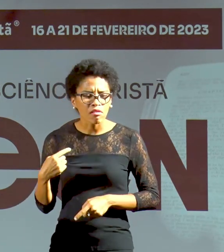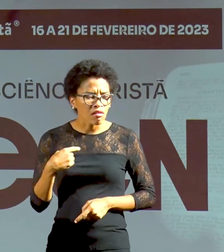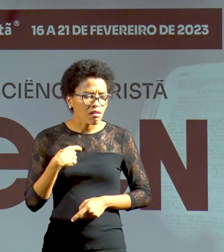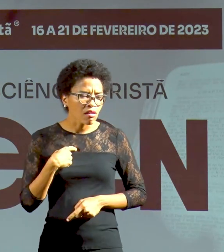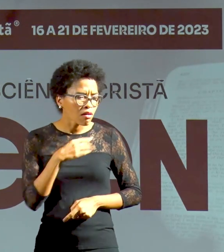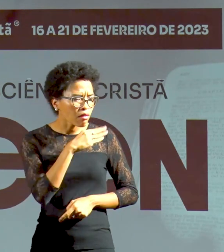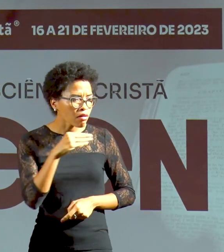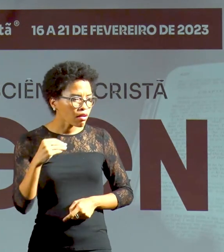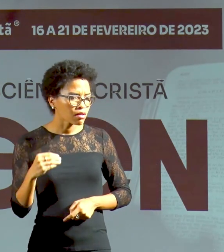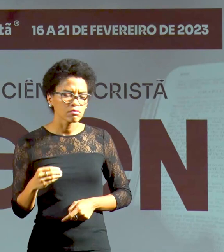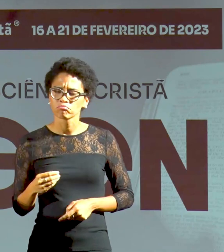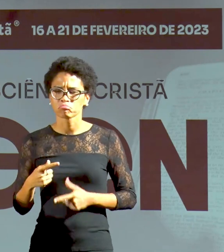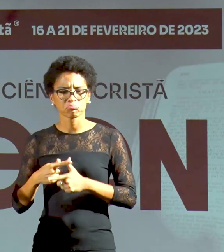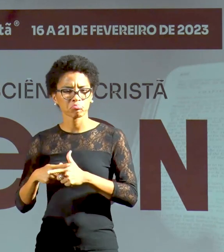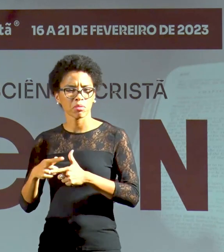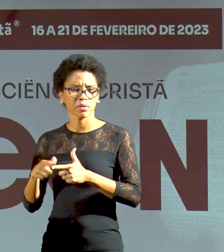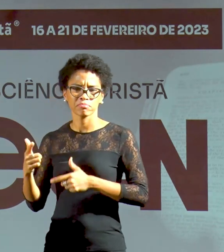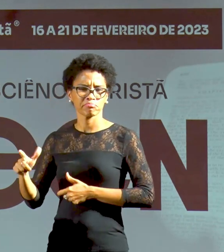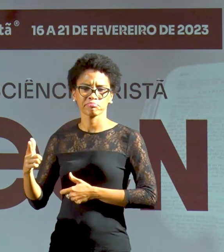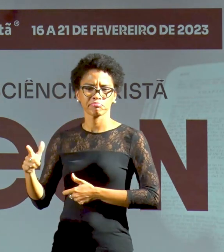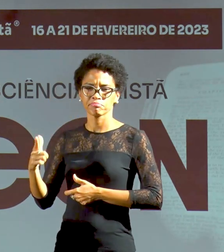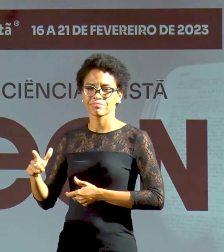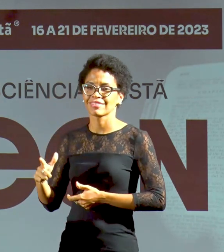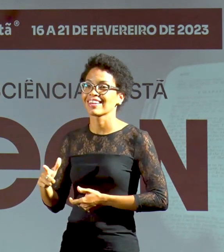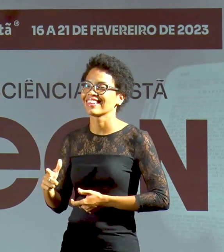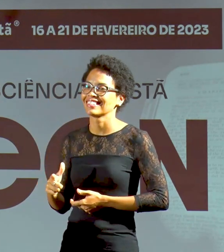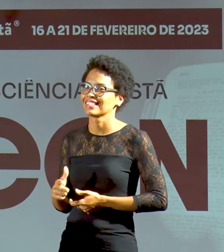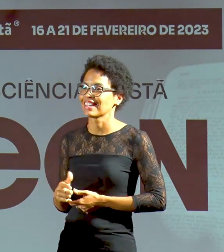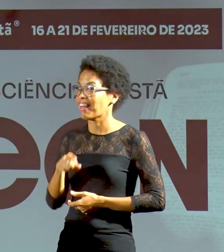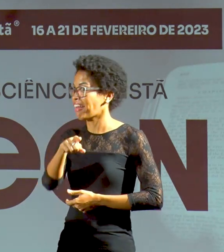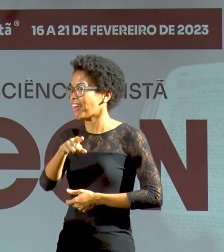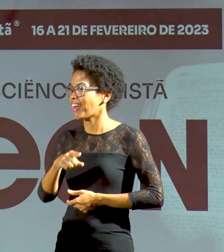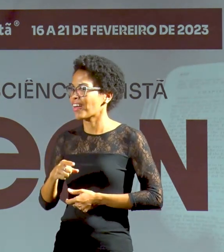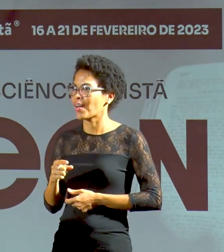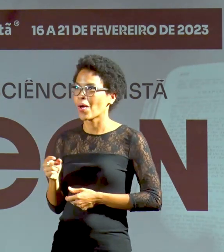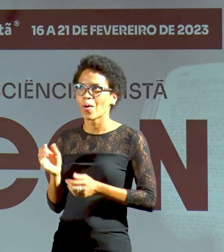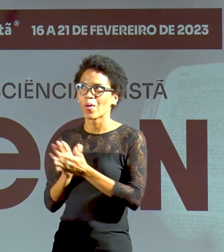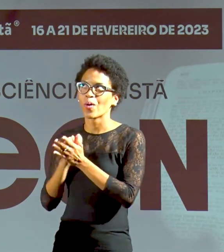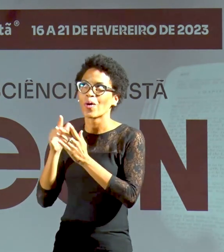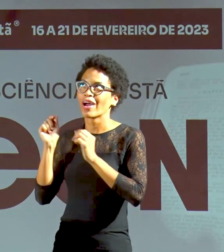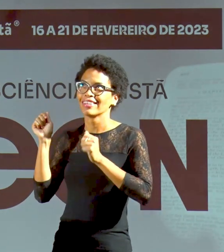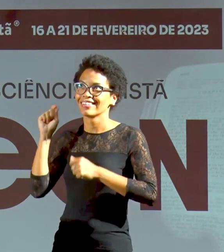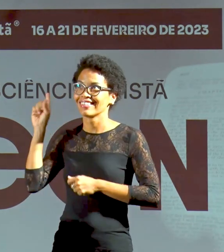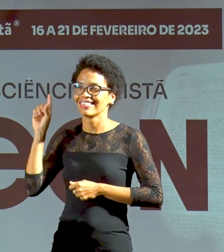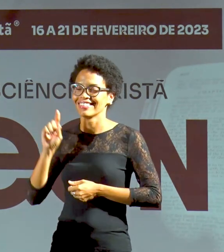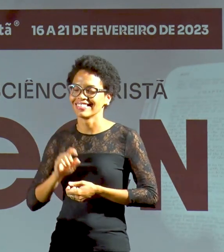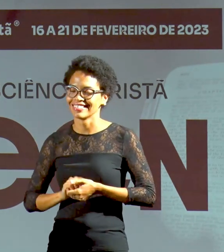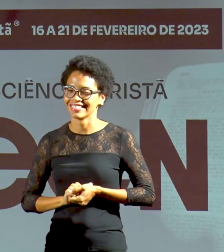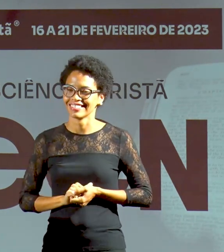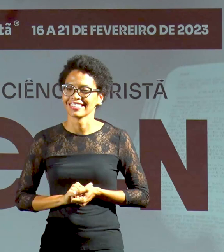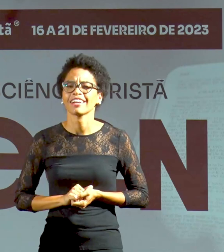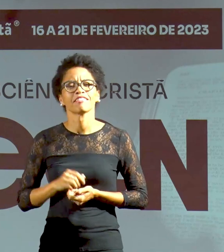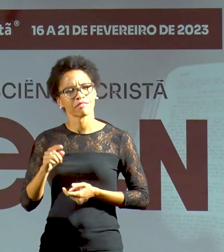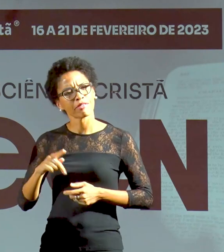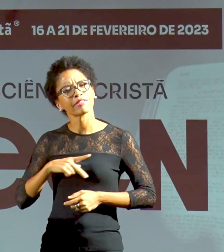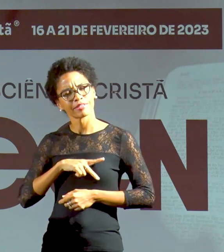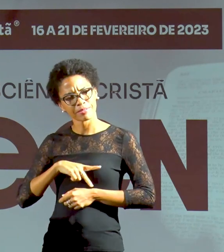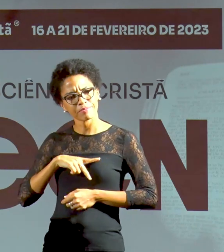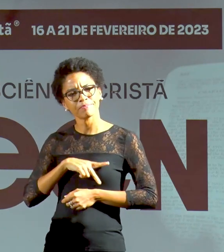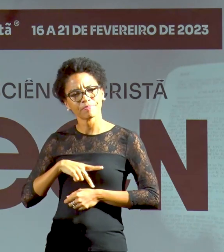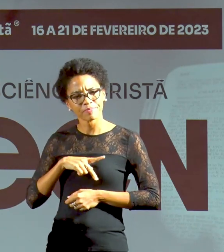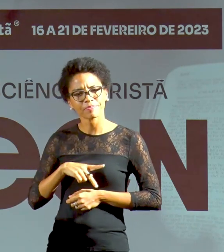não tem problema você você vai estar apaixonado talvez